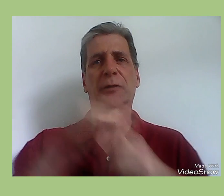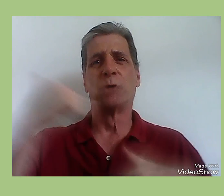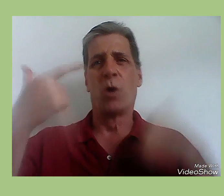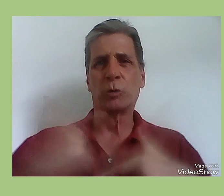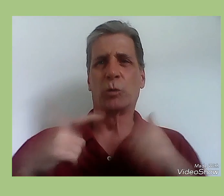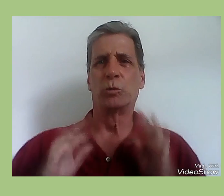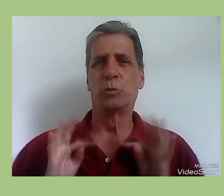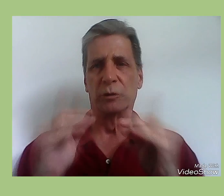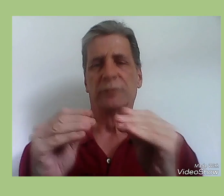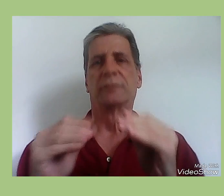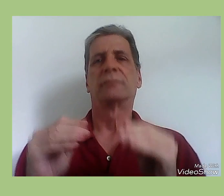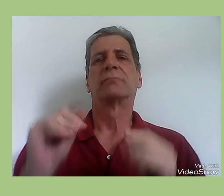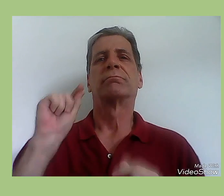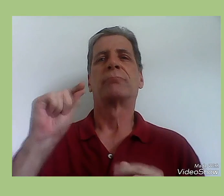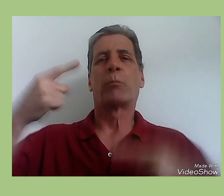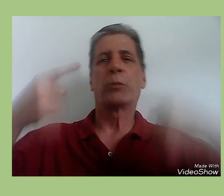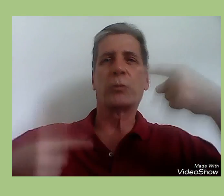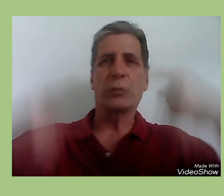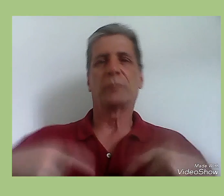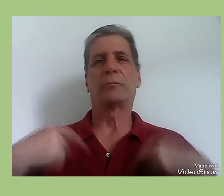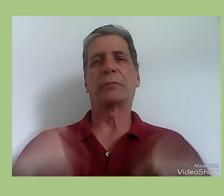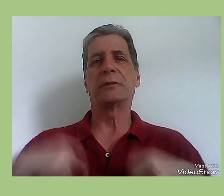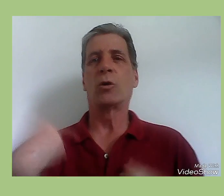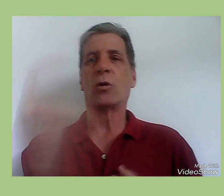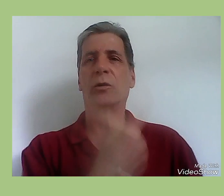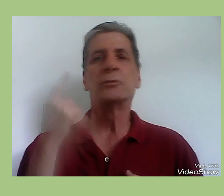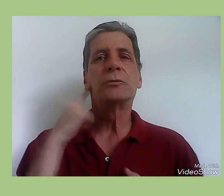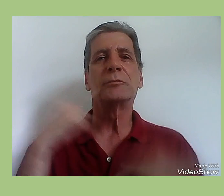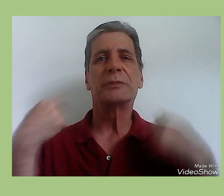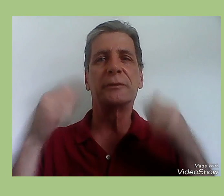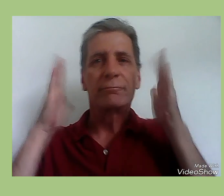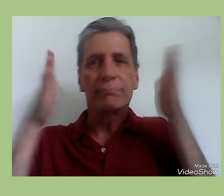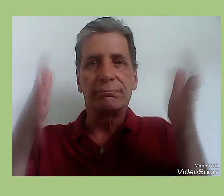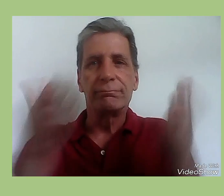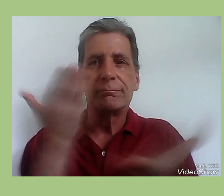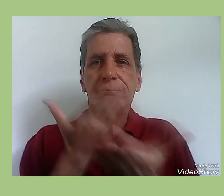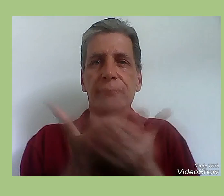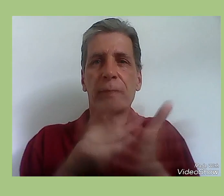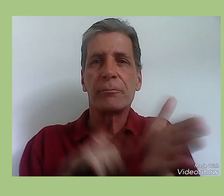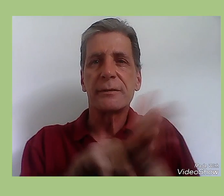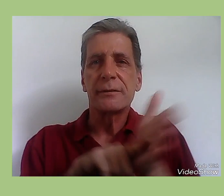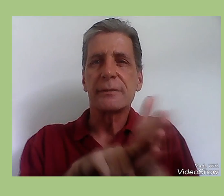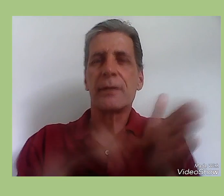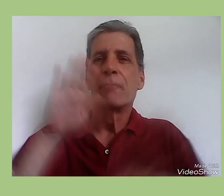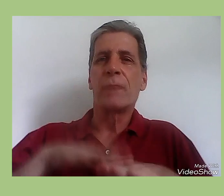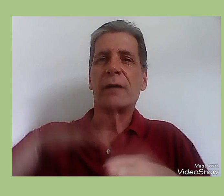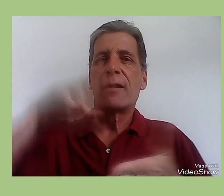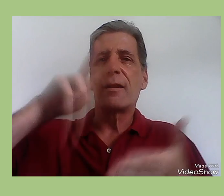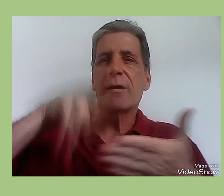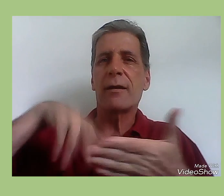política. Pode até ser que ela não tivesse mais governabilidade, mas não foi exatamente por crime que ela foi afastada. Senadora Anastasia, o